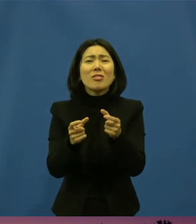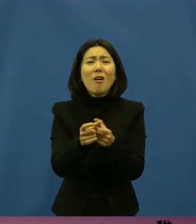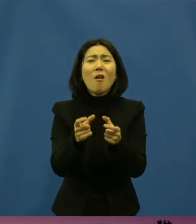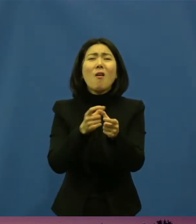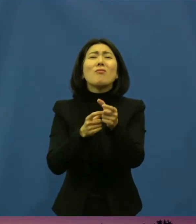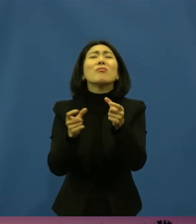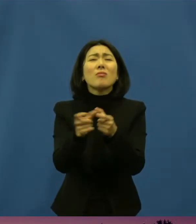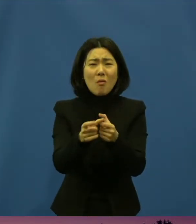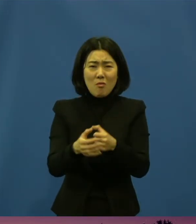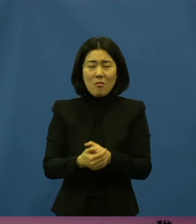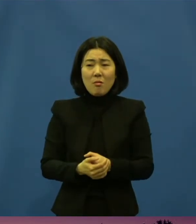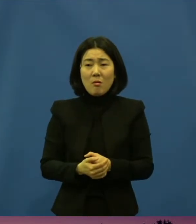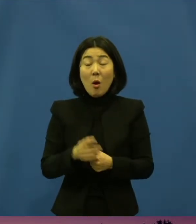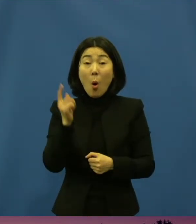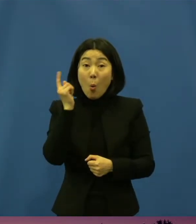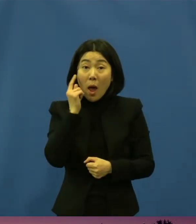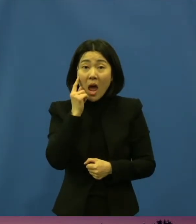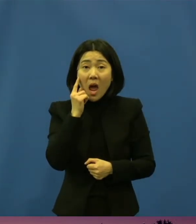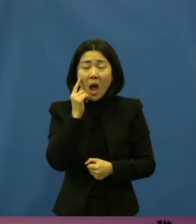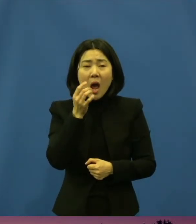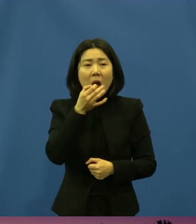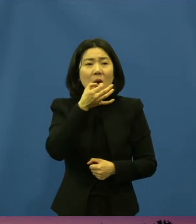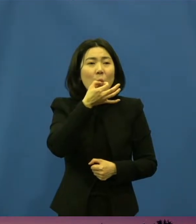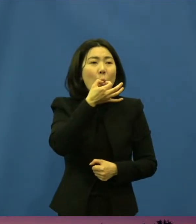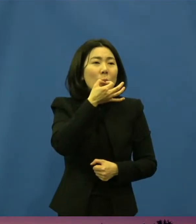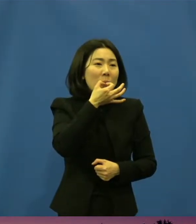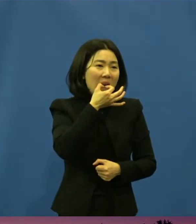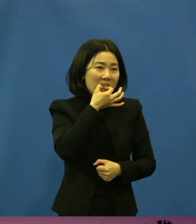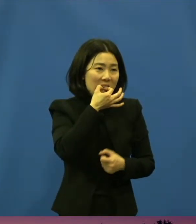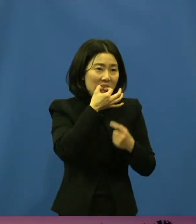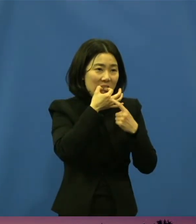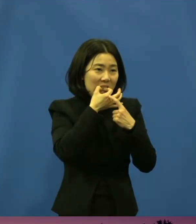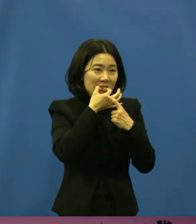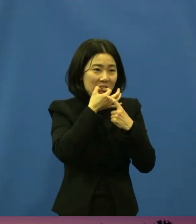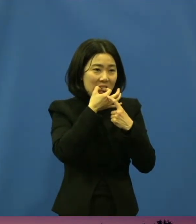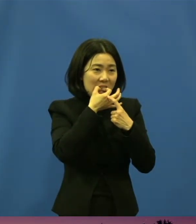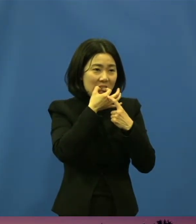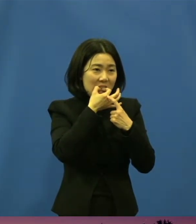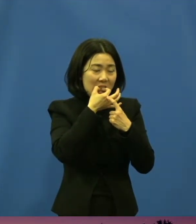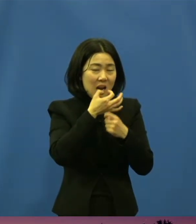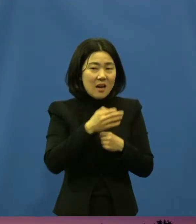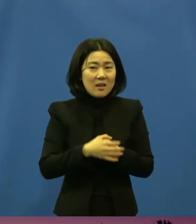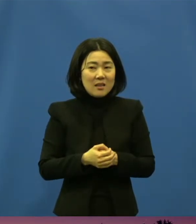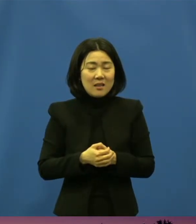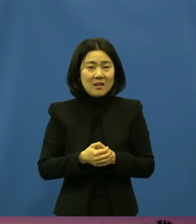왜요? 욕망이에요. 욕망. 내 안에 있는 욕망. 더 예뻐지고 싶은 욕망.